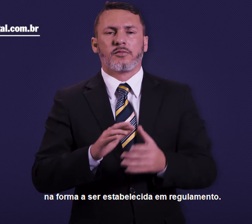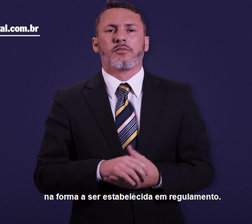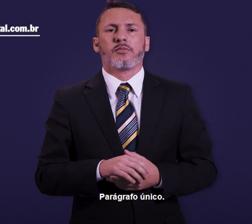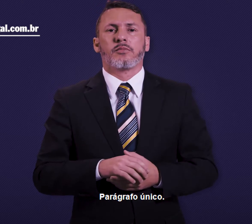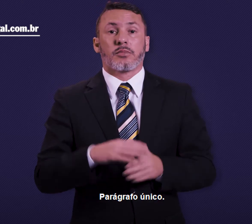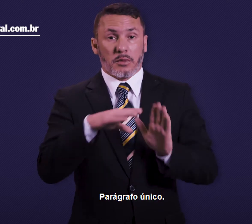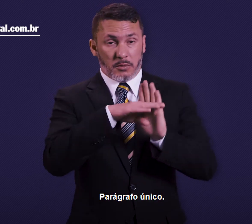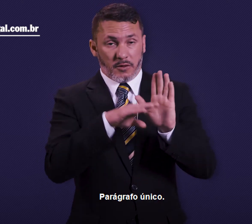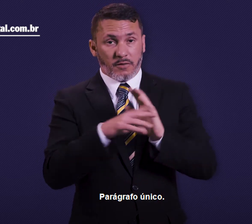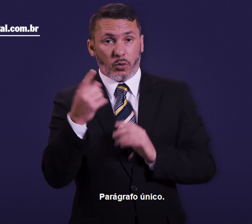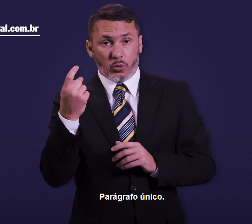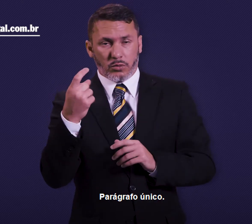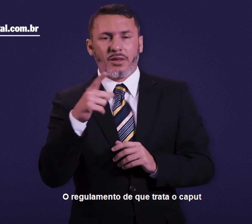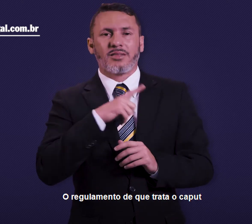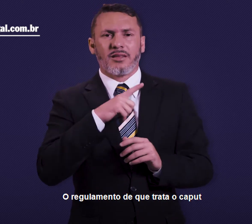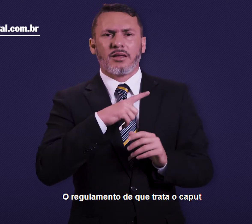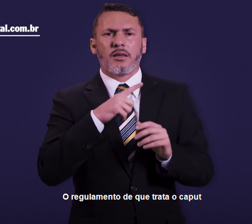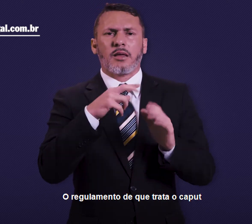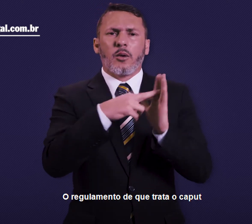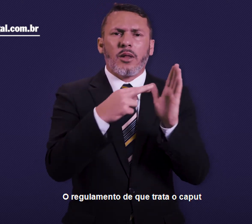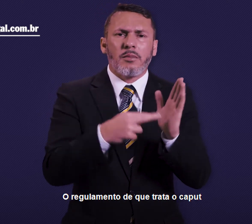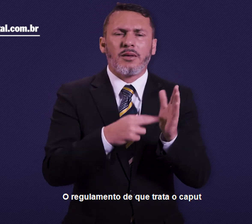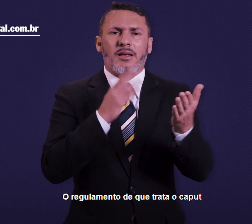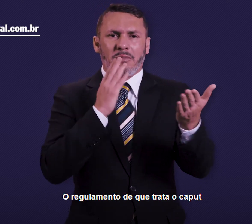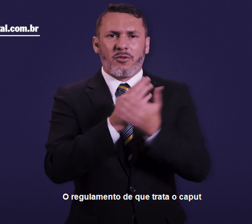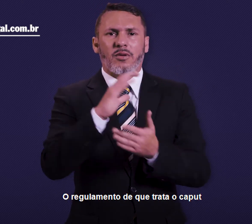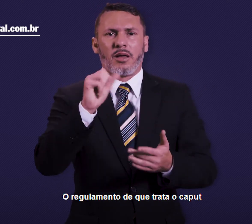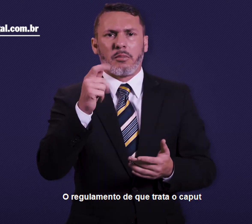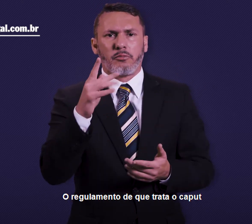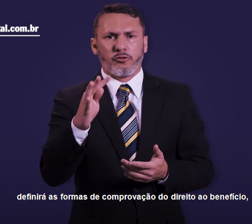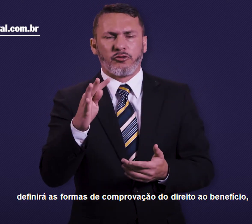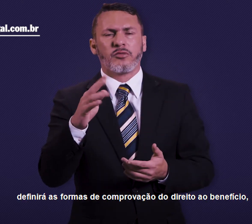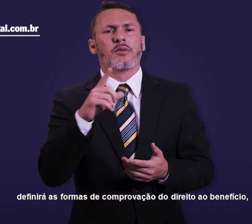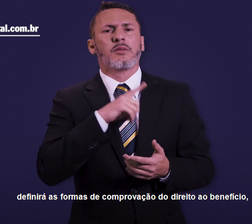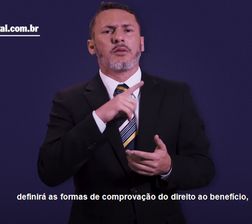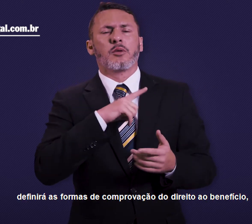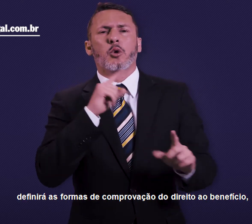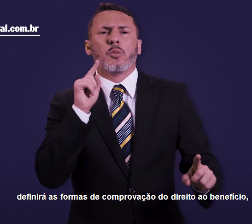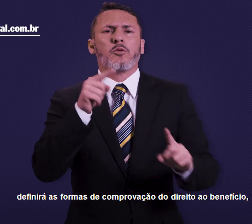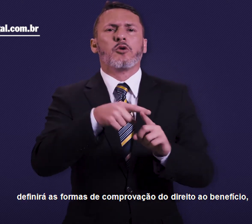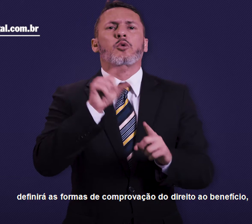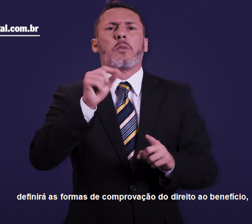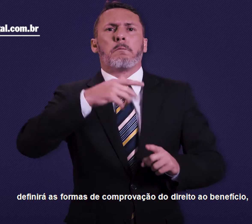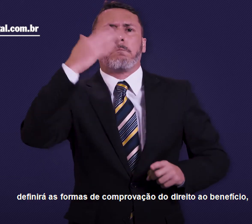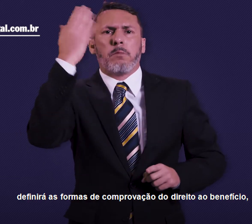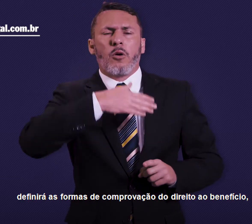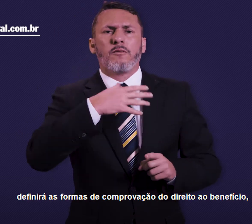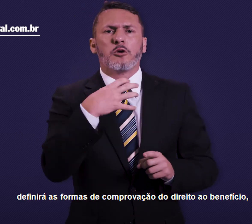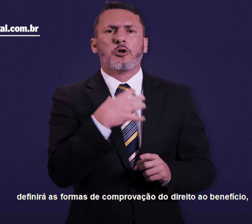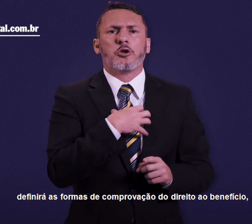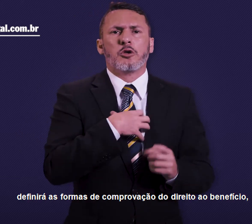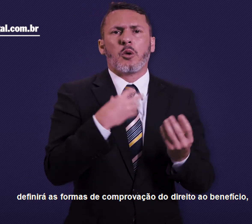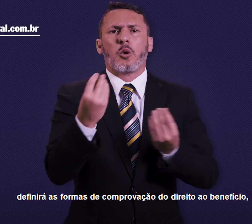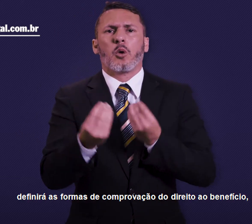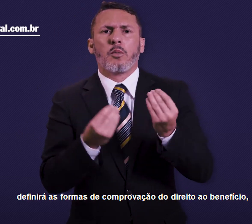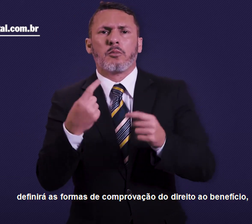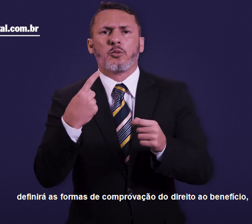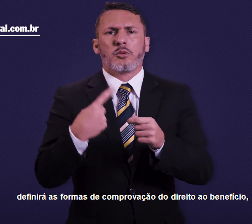regulamento. Parágrafo único. O regulamento de que trata o caput definirá as formas de comprovação do direito ao